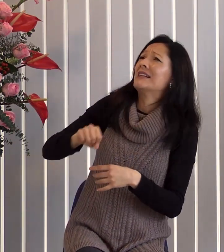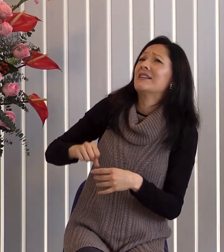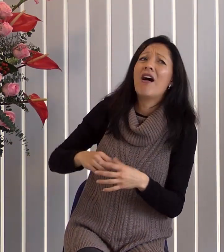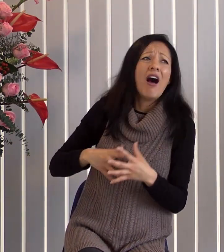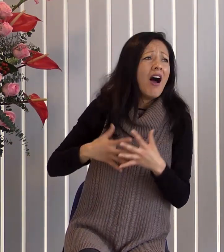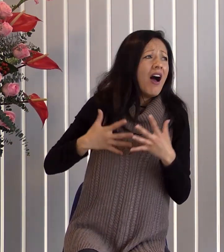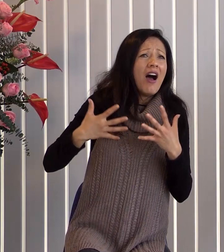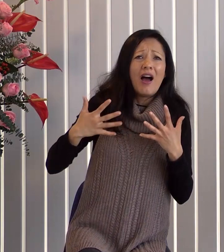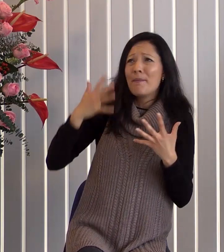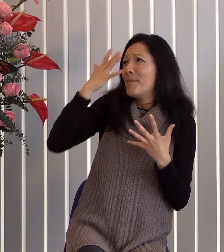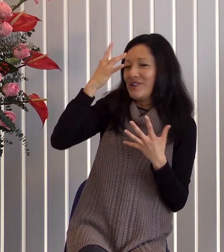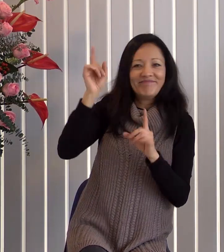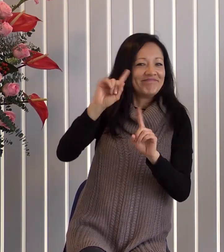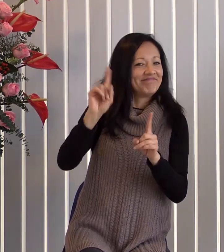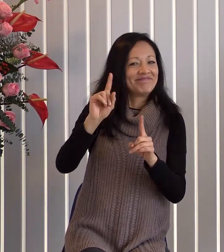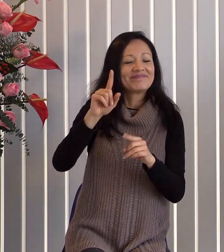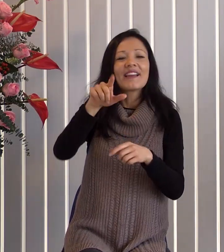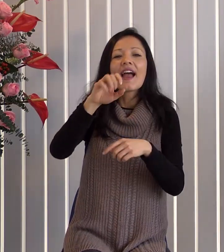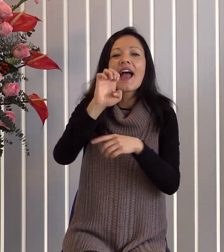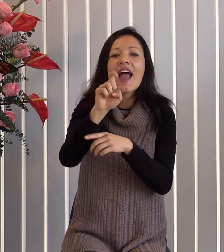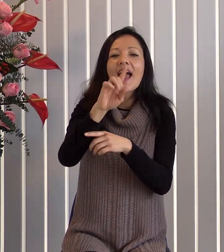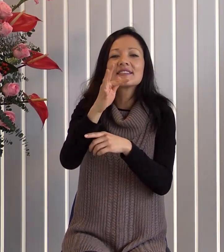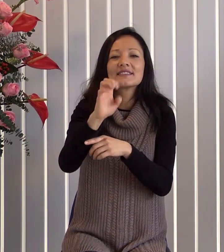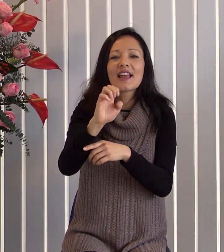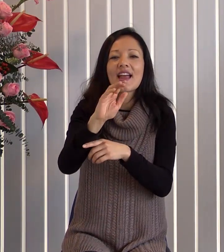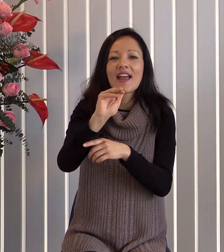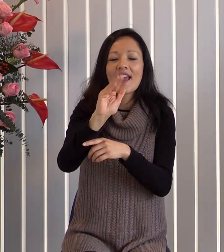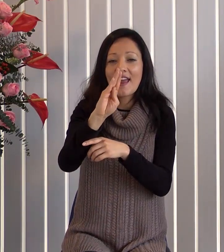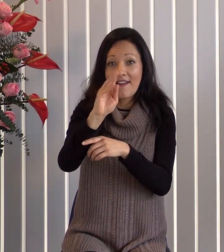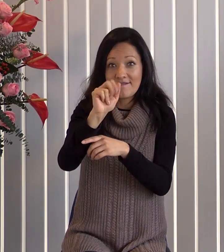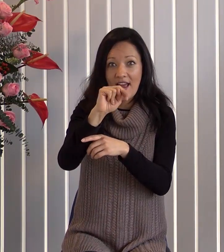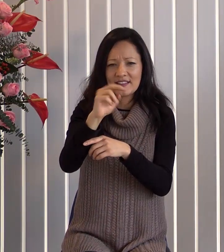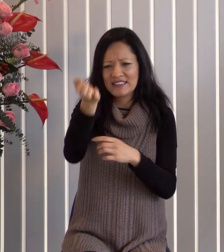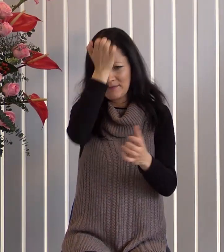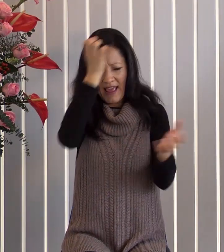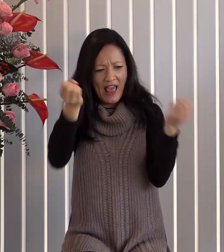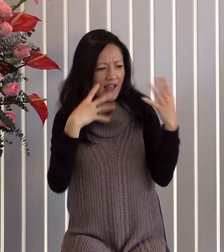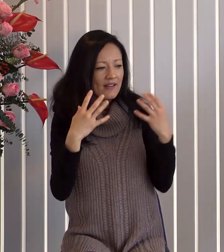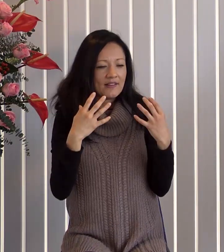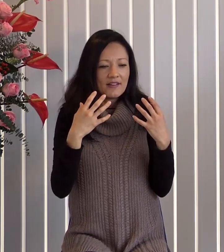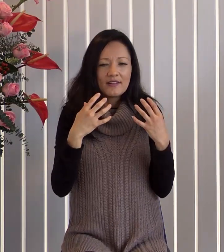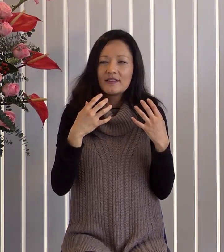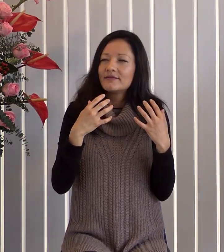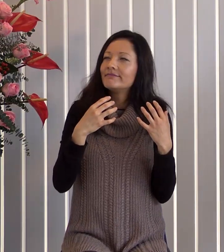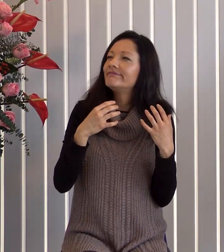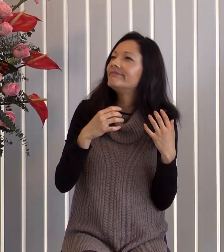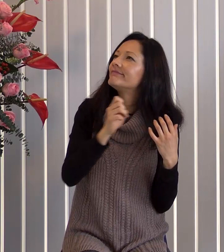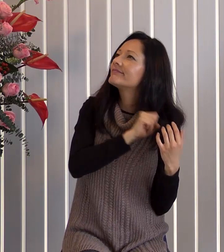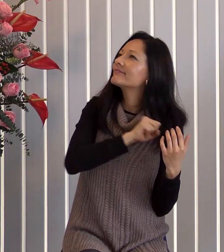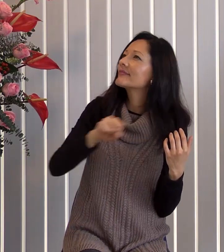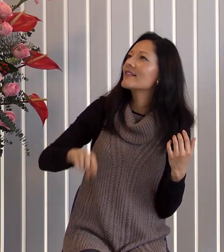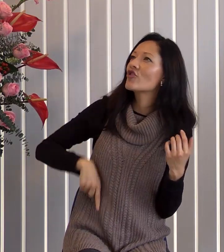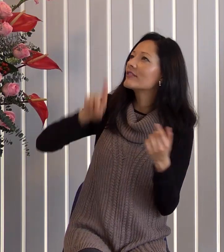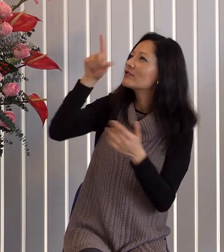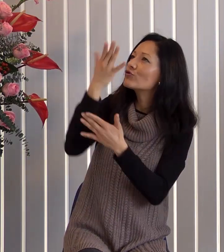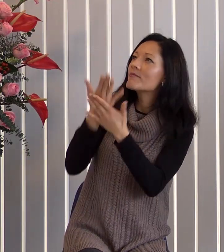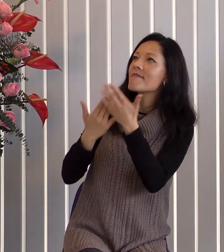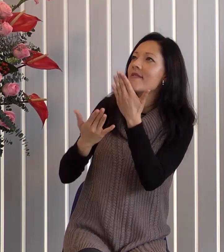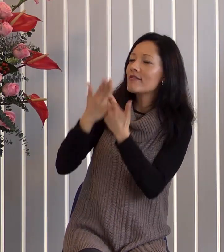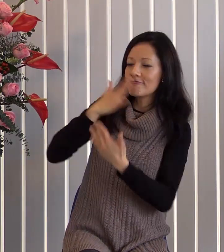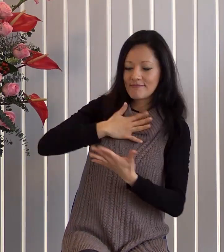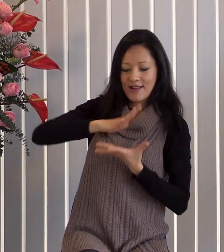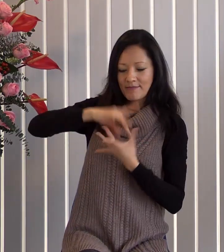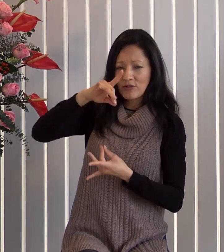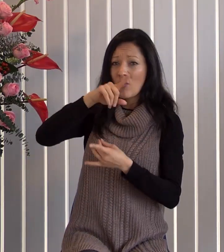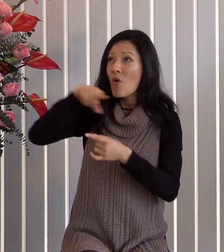esto? ¿Qué te hiciste? No, Esteban dijo, Señor, en tus manos encomiendo mi espíritu. No le tomes en cuenta este pecado.